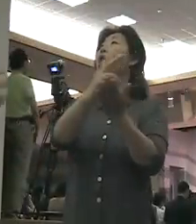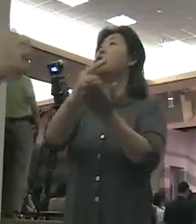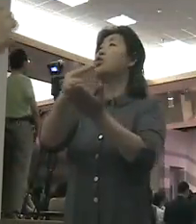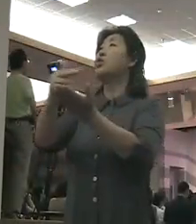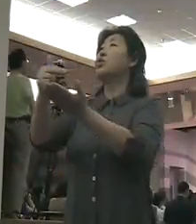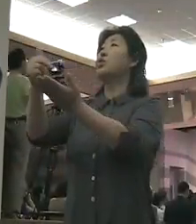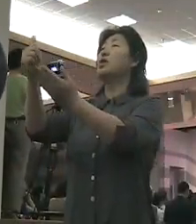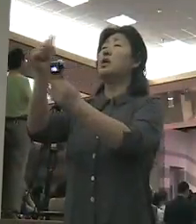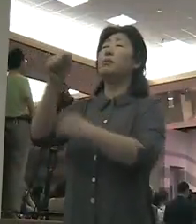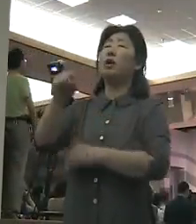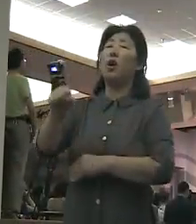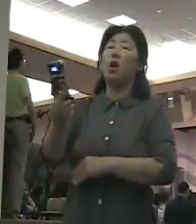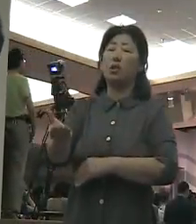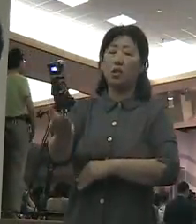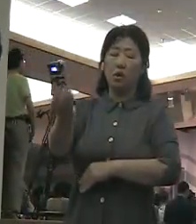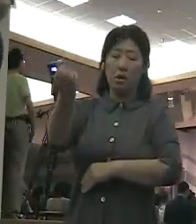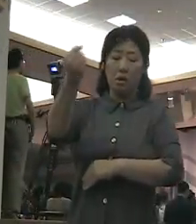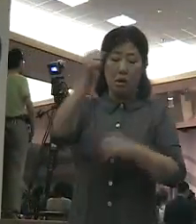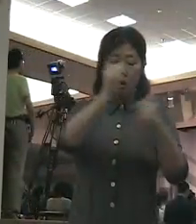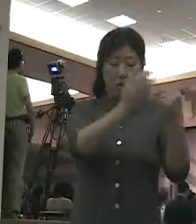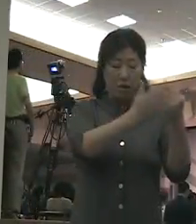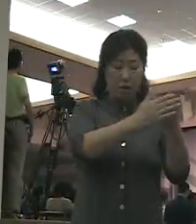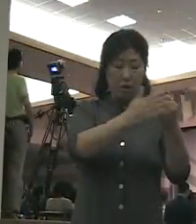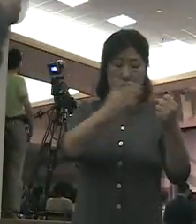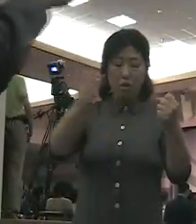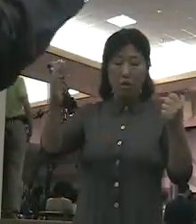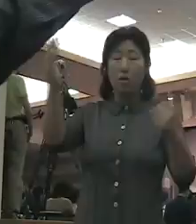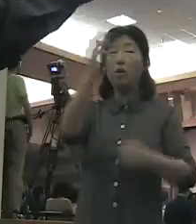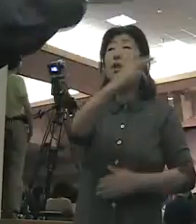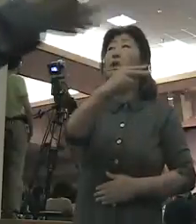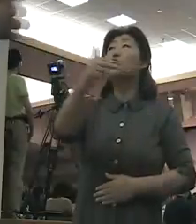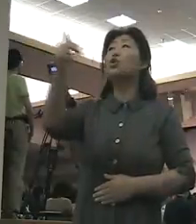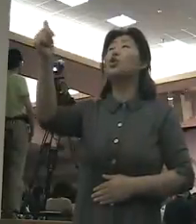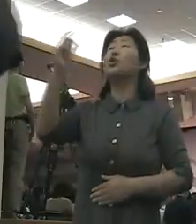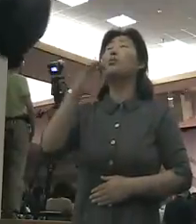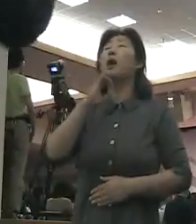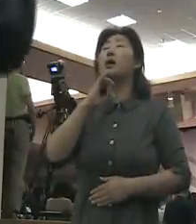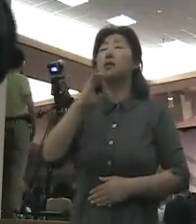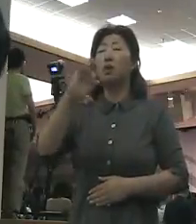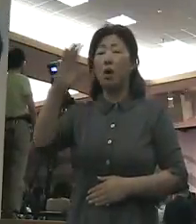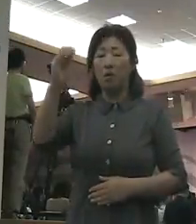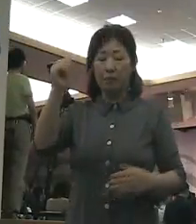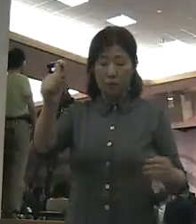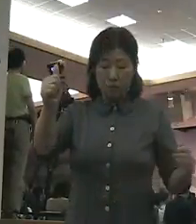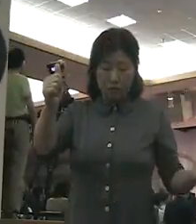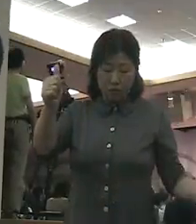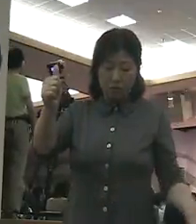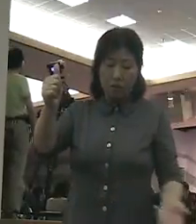삶 주님 것이니 주만 섬기니